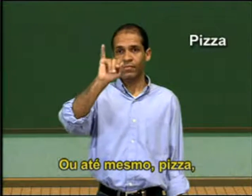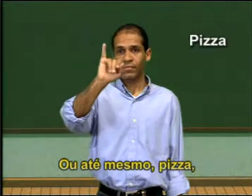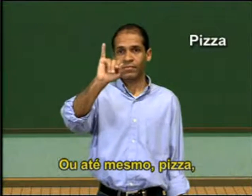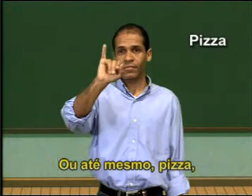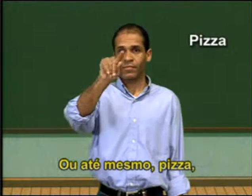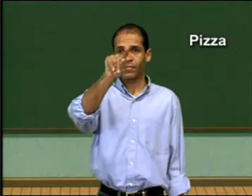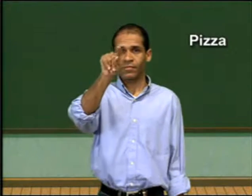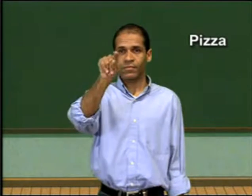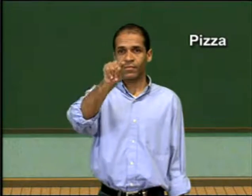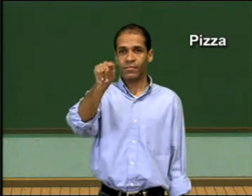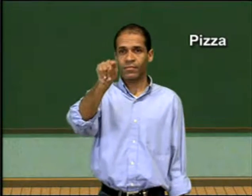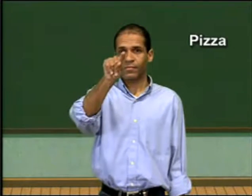pizza,